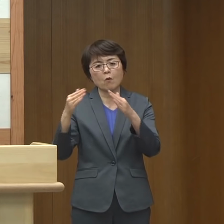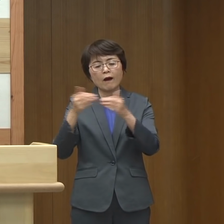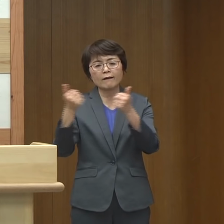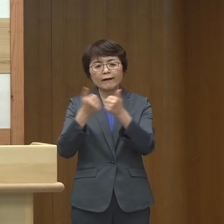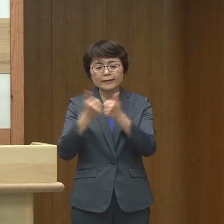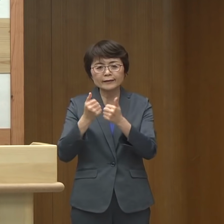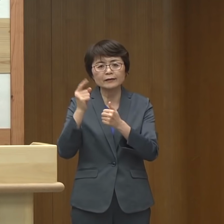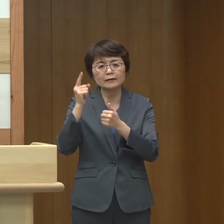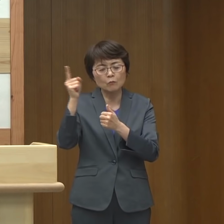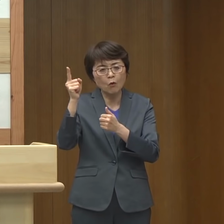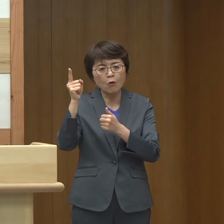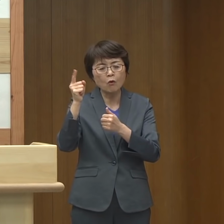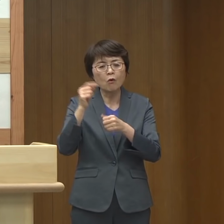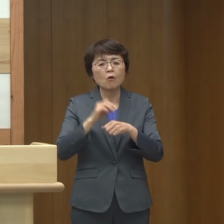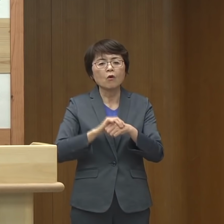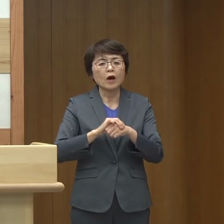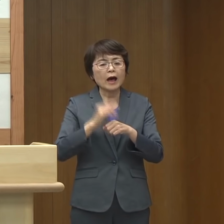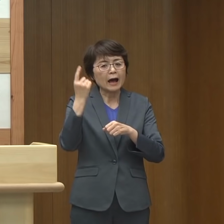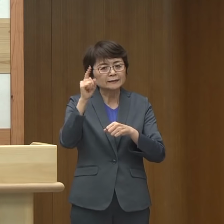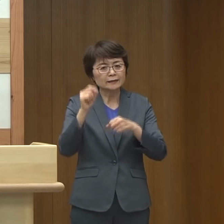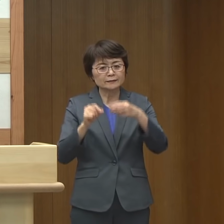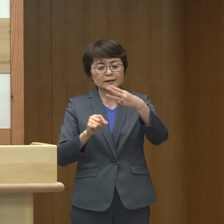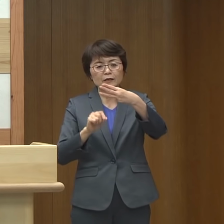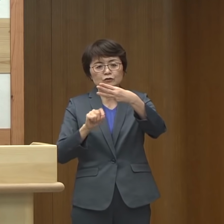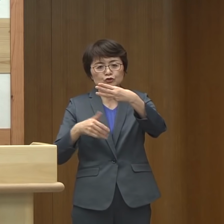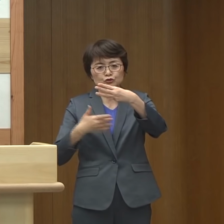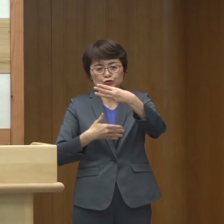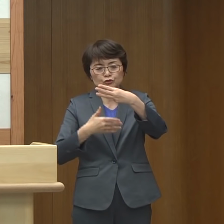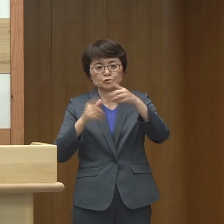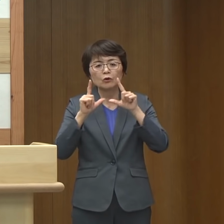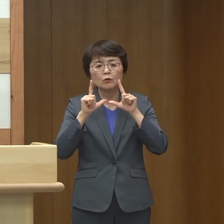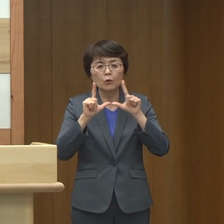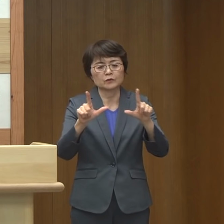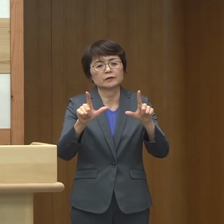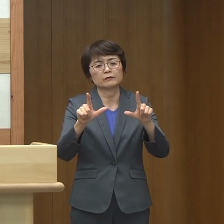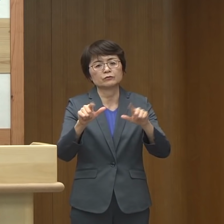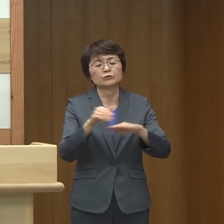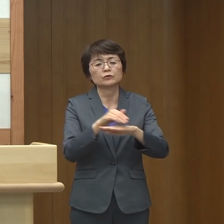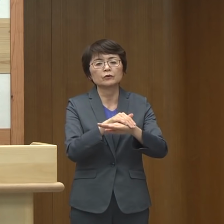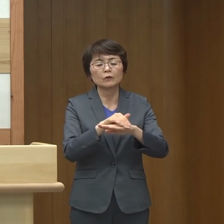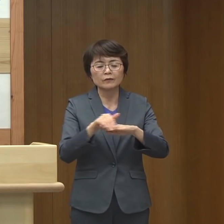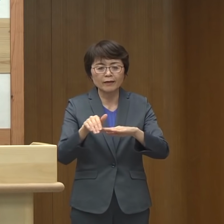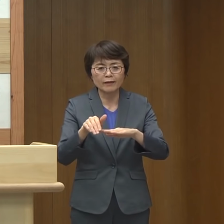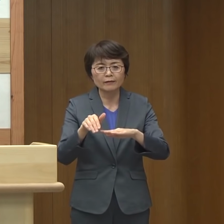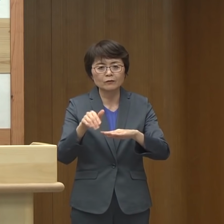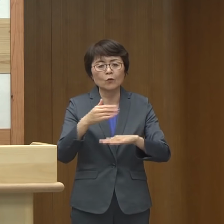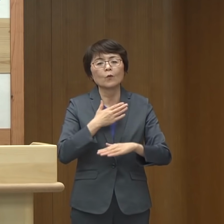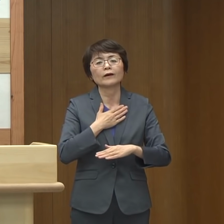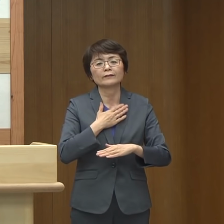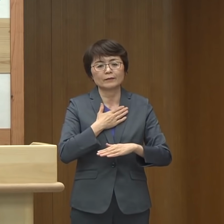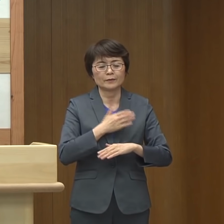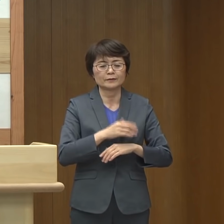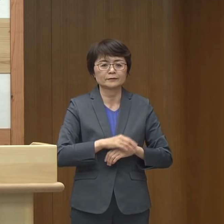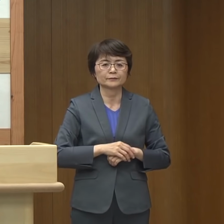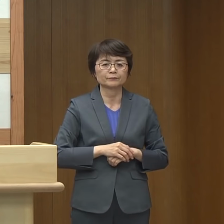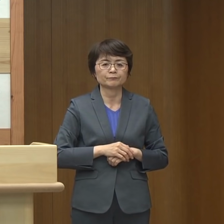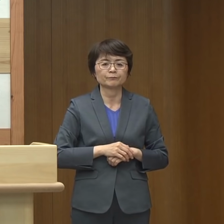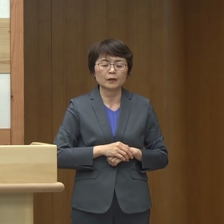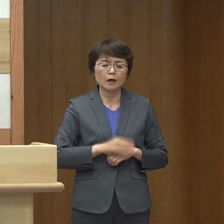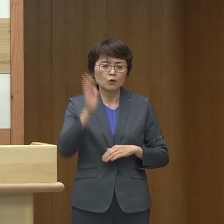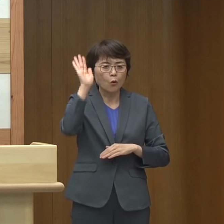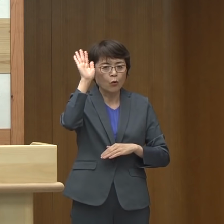され、明日19日にも公表されるということで承知をしております。よって今